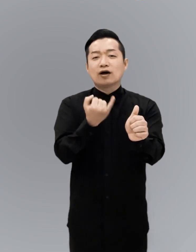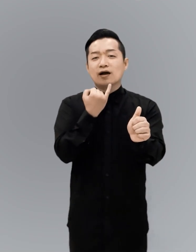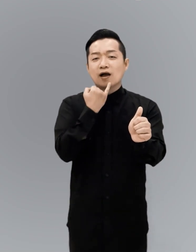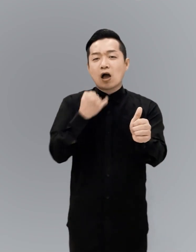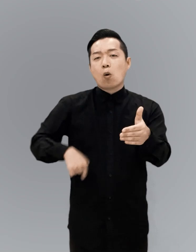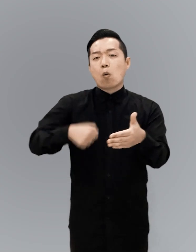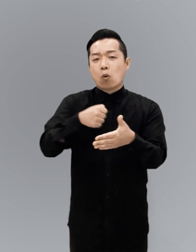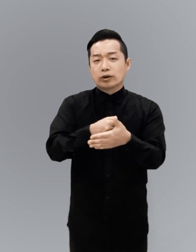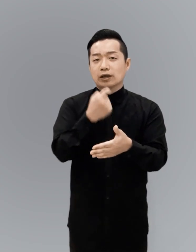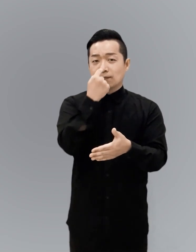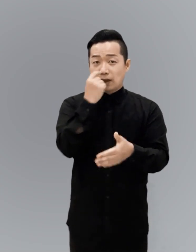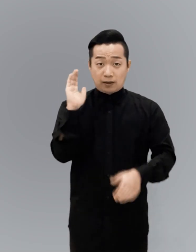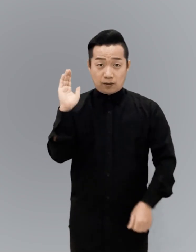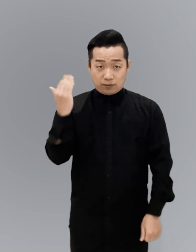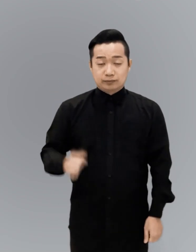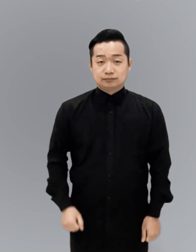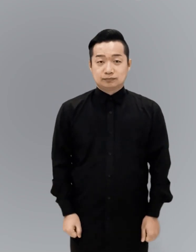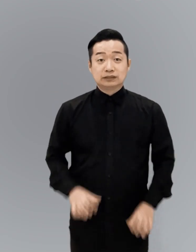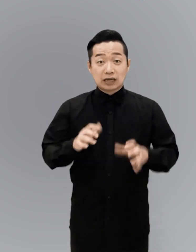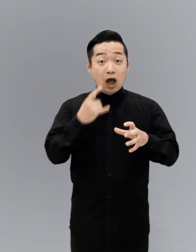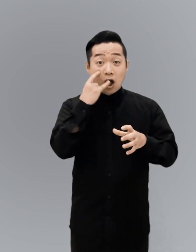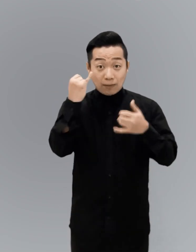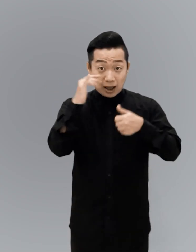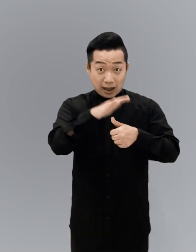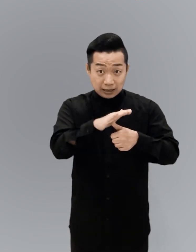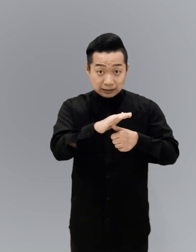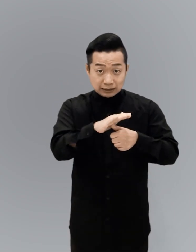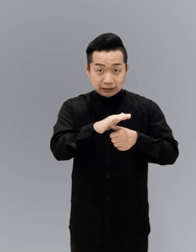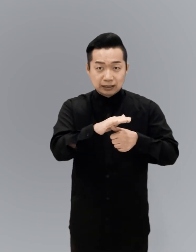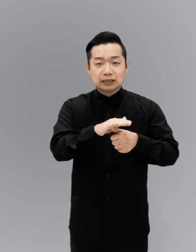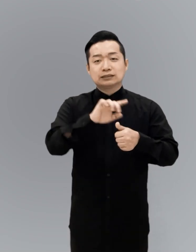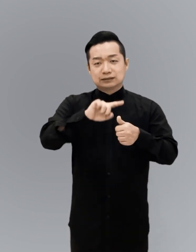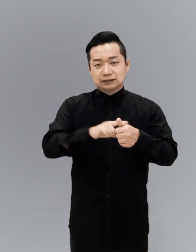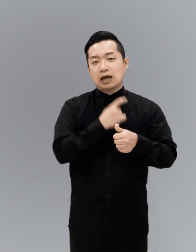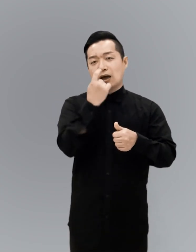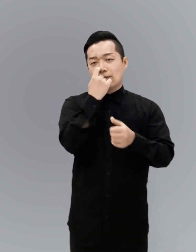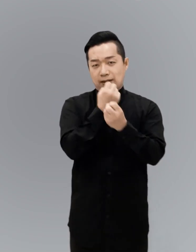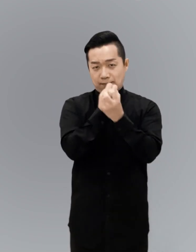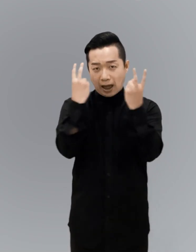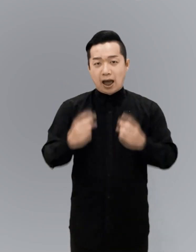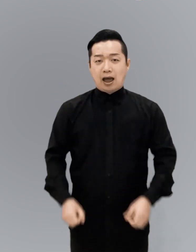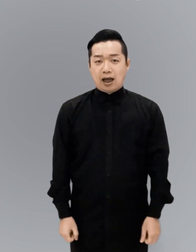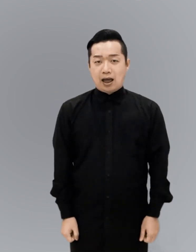배우게 됩니다. 세상의 엄마와 아이는 그렇게 알게 될 것입니다.